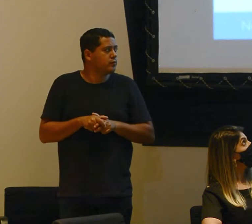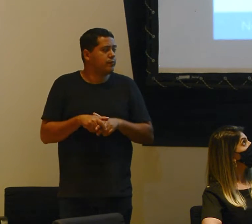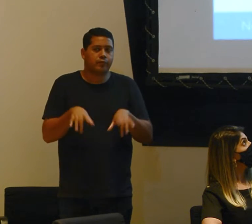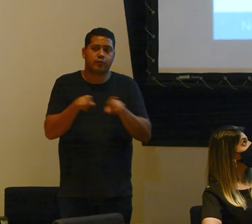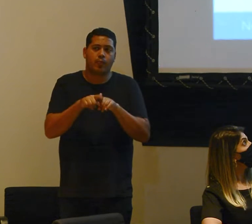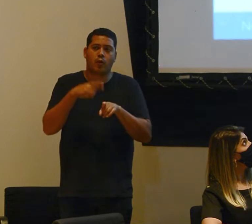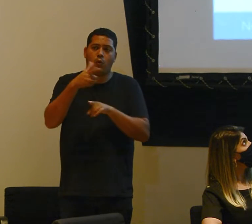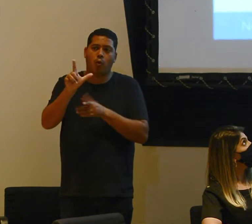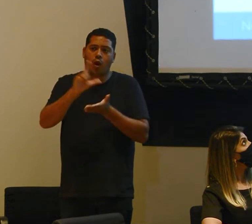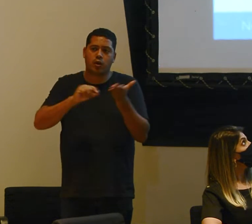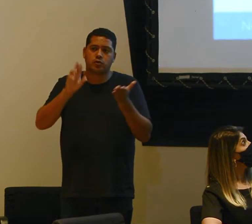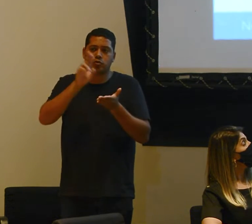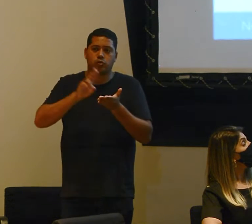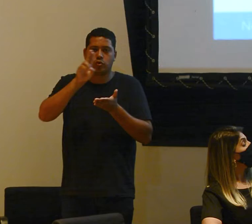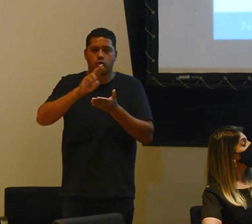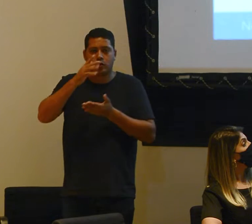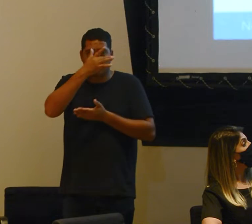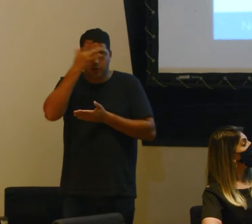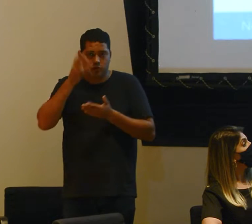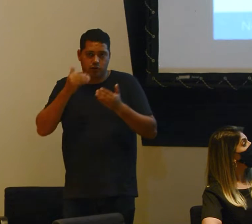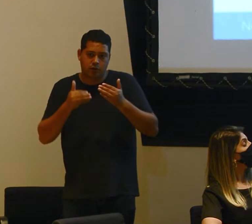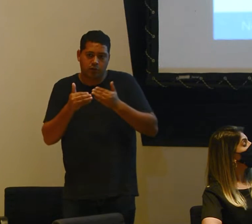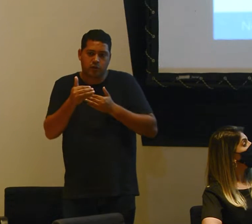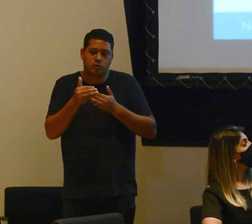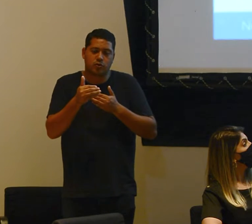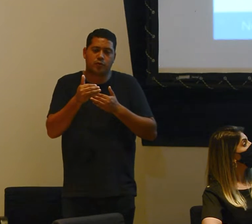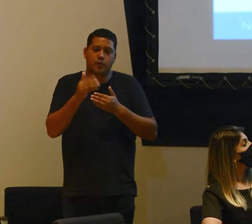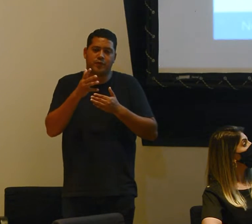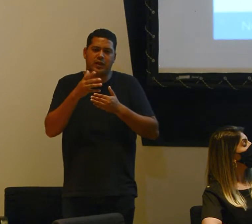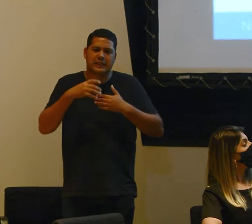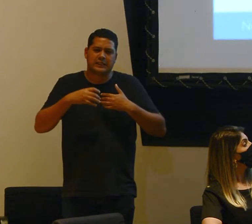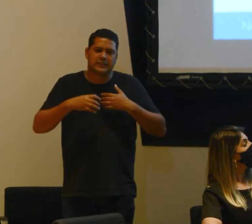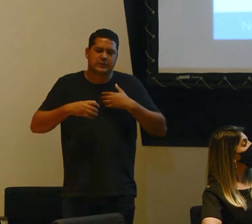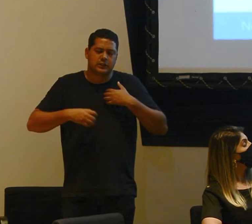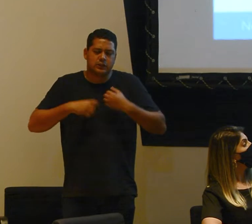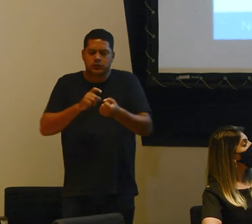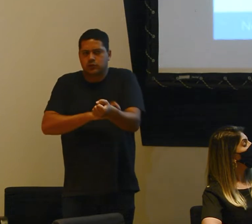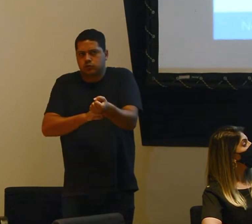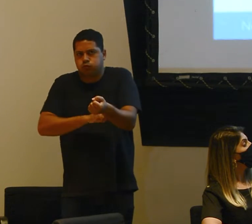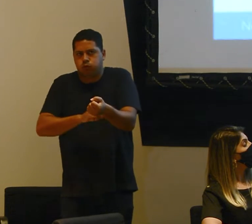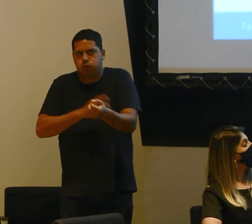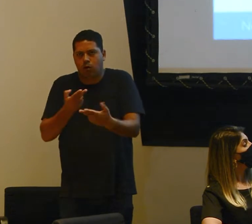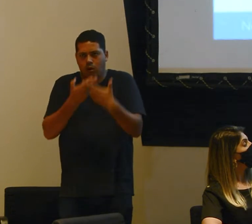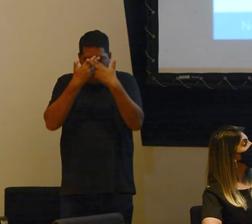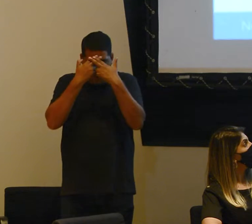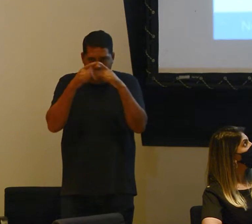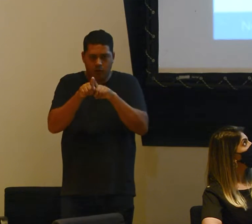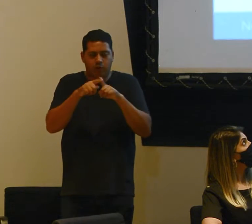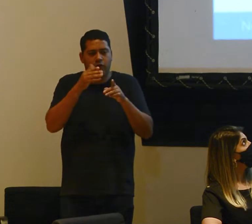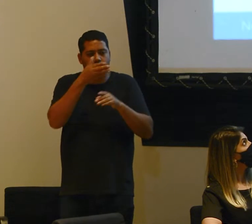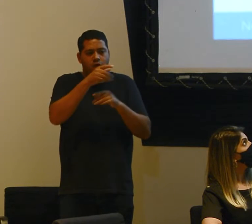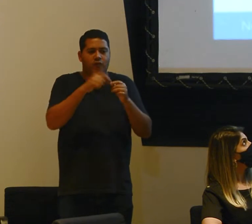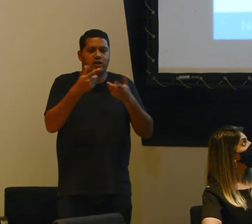Outro artigo é um que usa pessoas que passaram por estresse pós-traumático e foram fazer atividade com equinos e mostra também